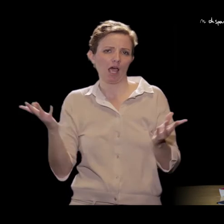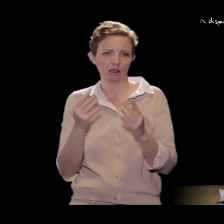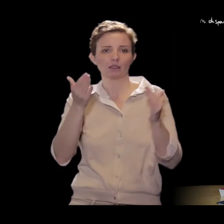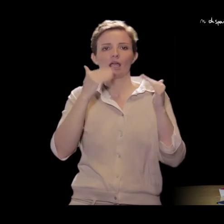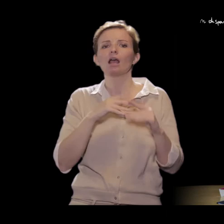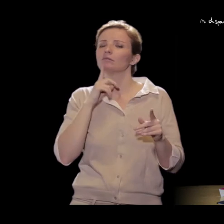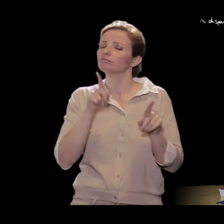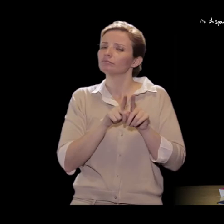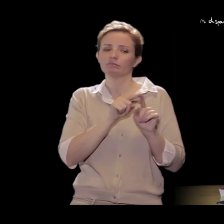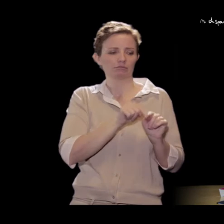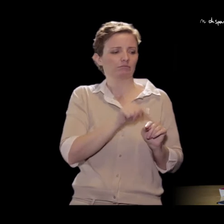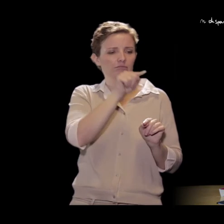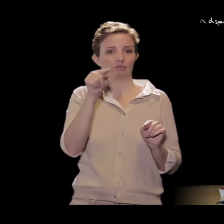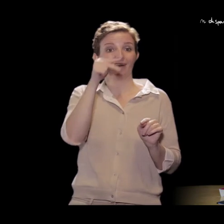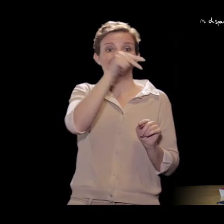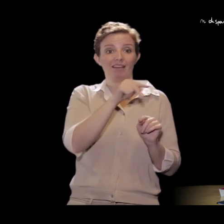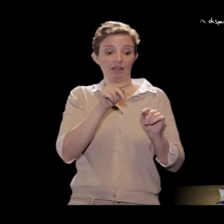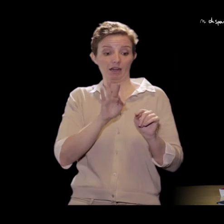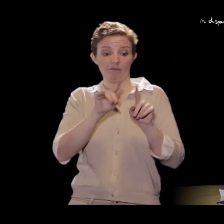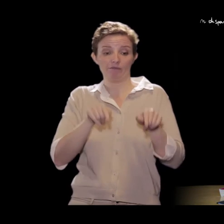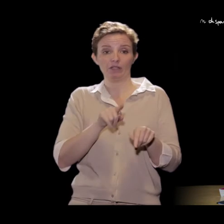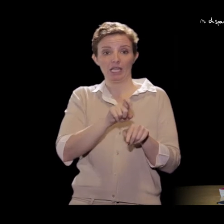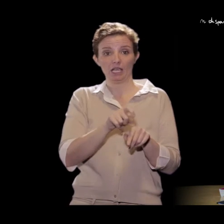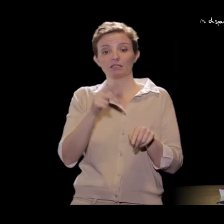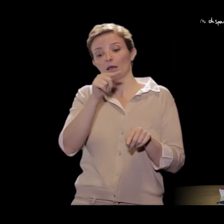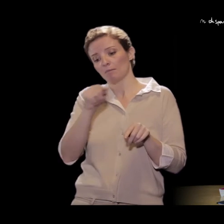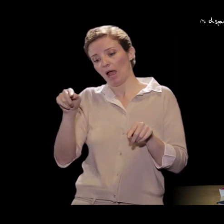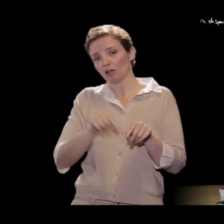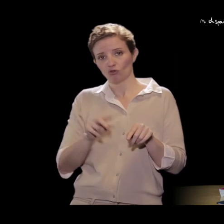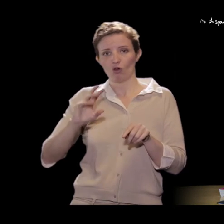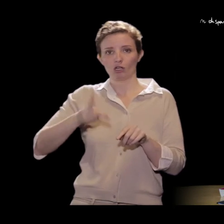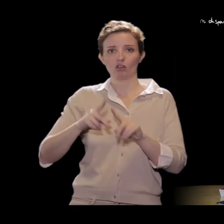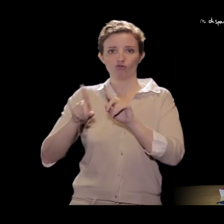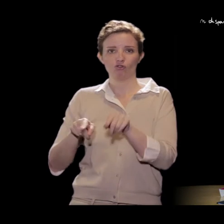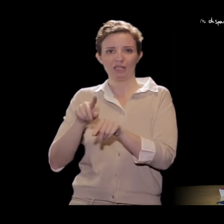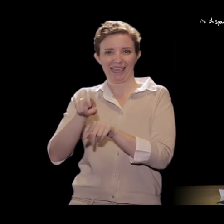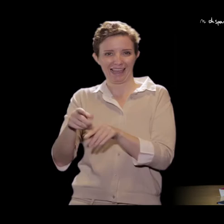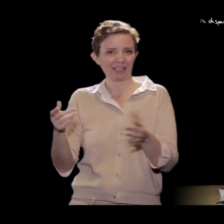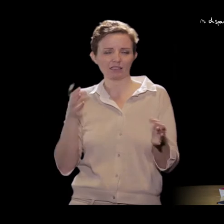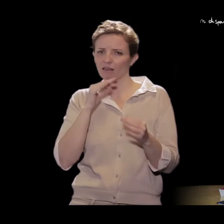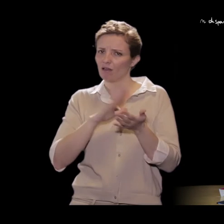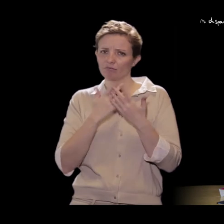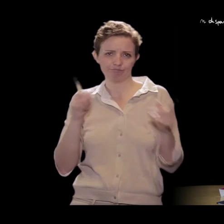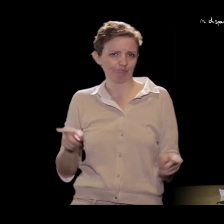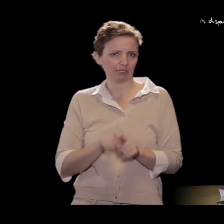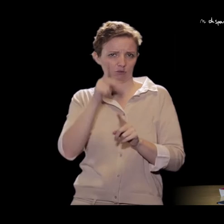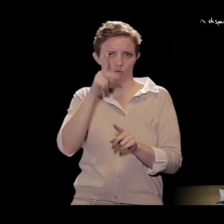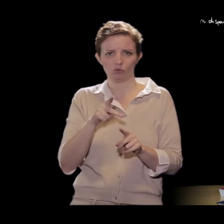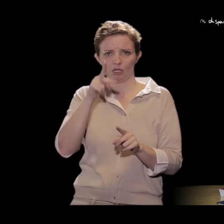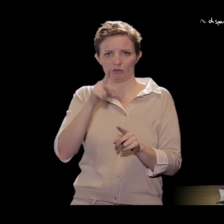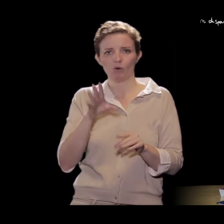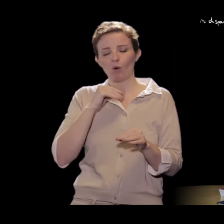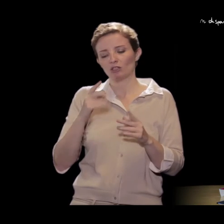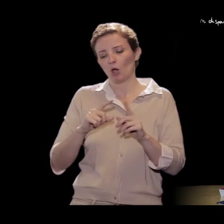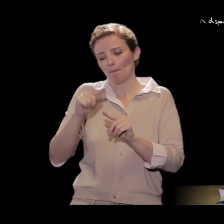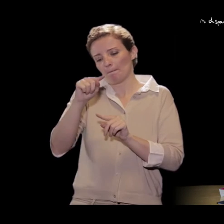vale per quanto riguarda il caso in cui dobbiamo studiare Quand'è che è maggiore il